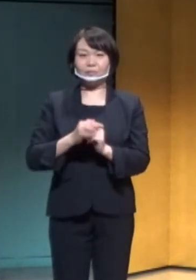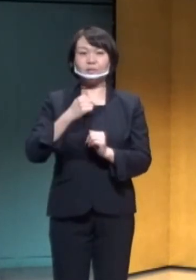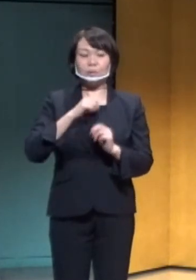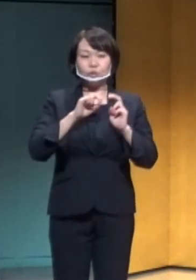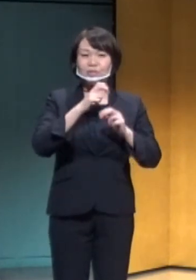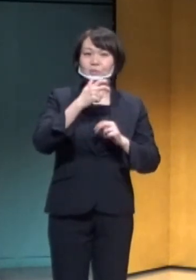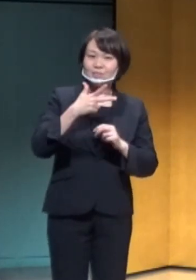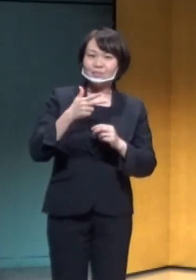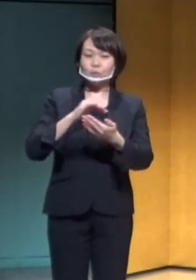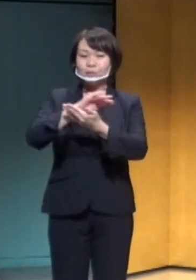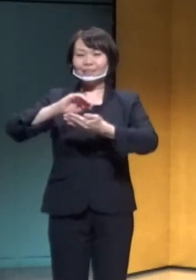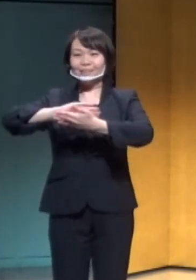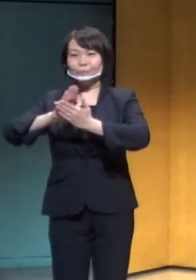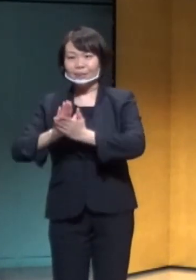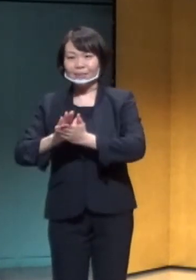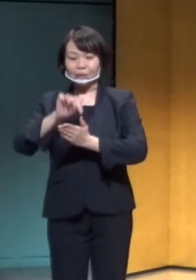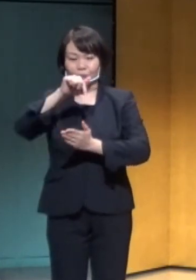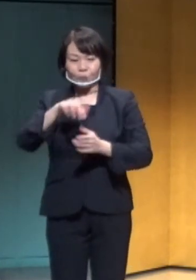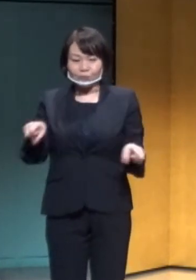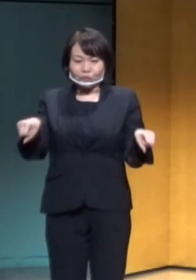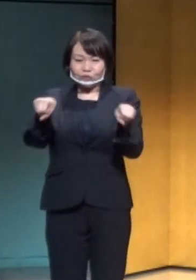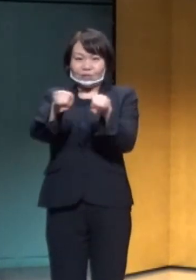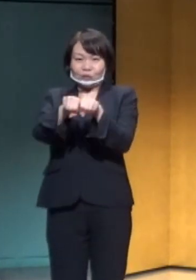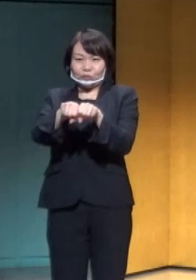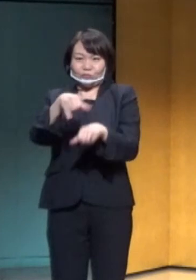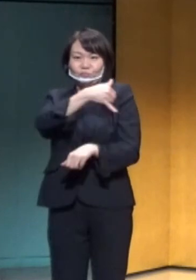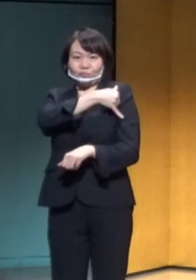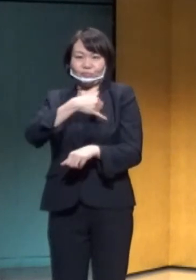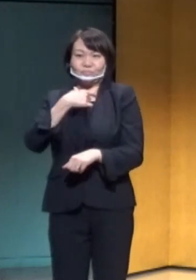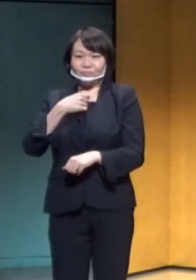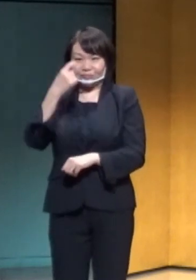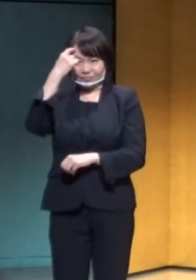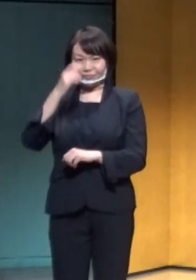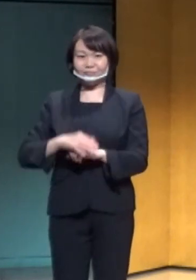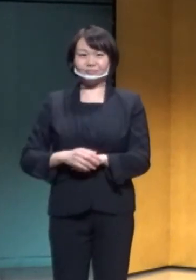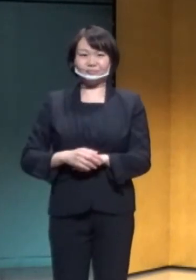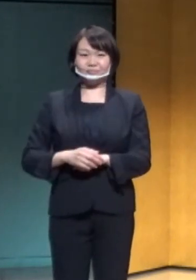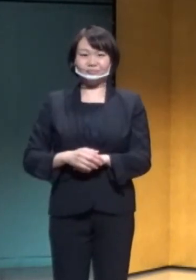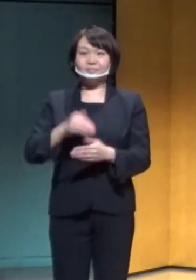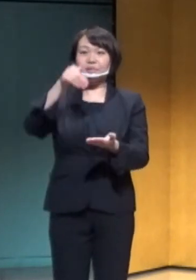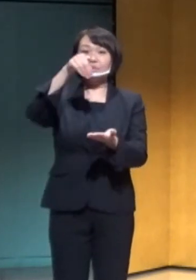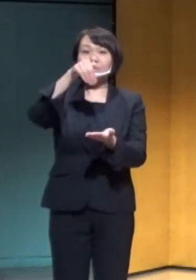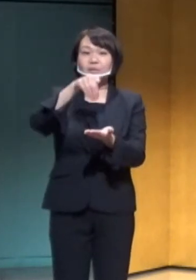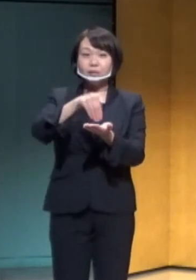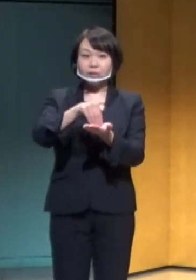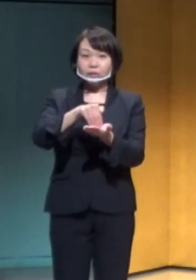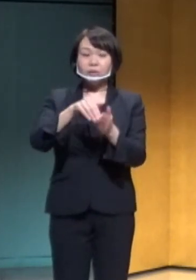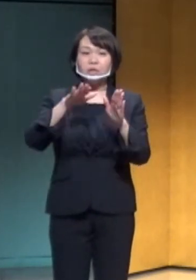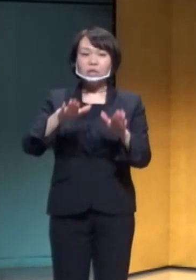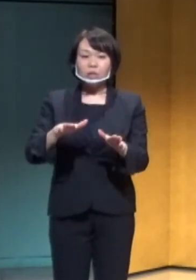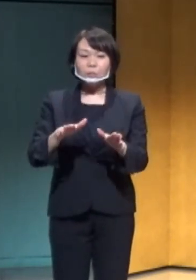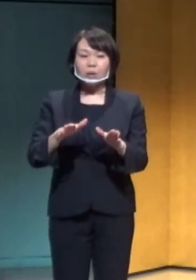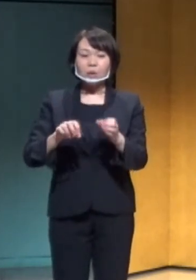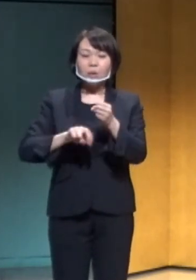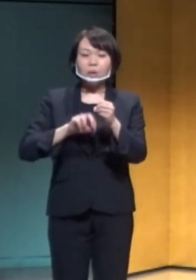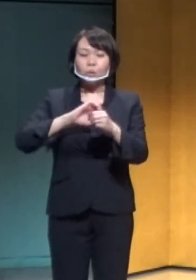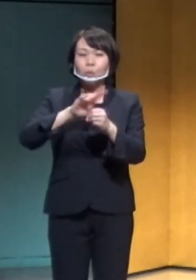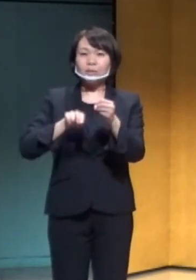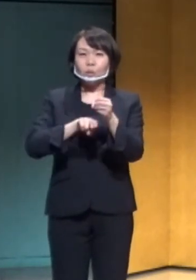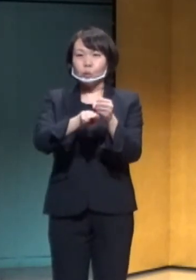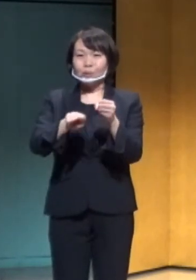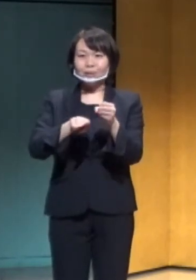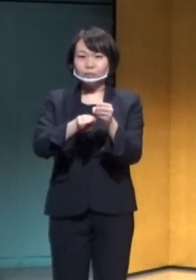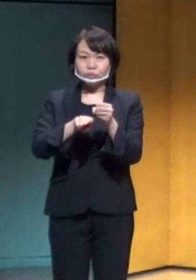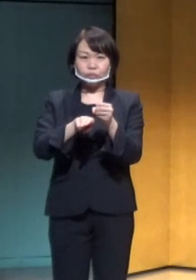かりと頑張ってまいりますことをお約束を申し上げたいと思います。最後に現在新型コロナウイルスの感染